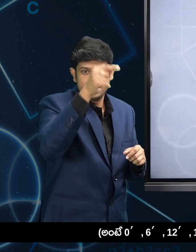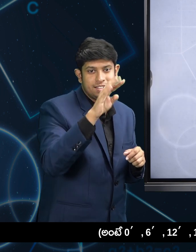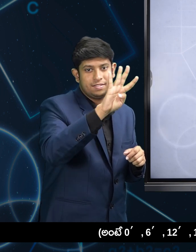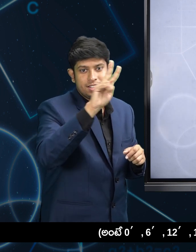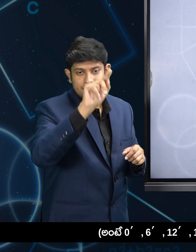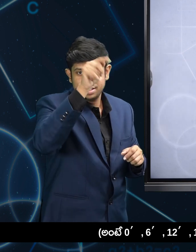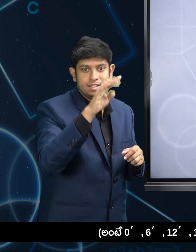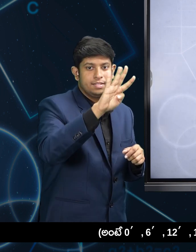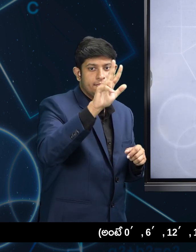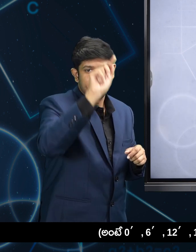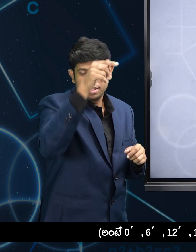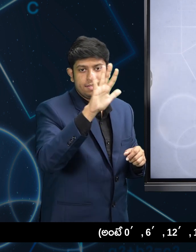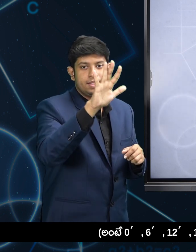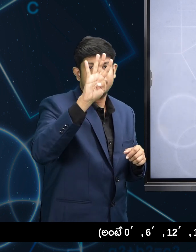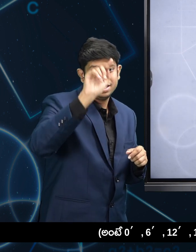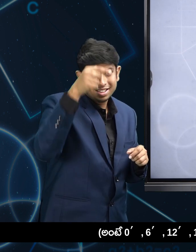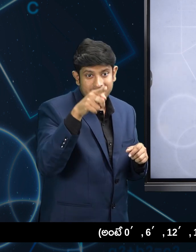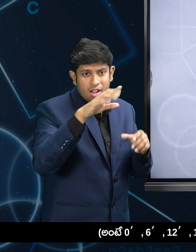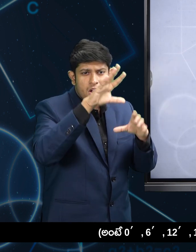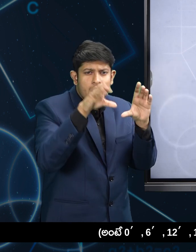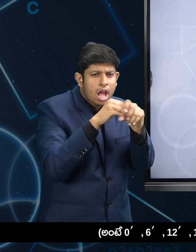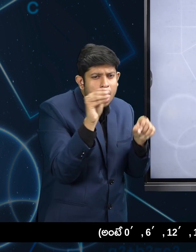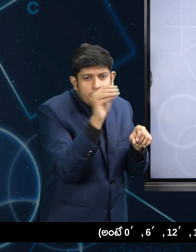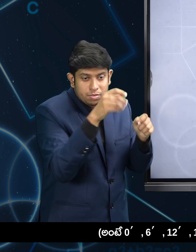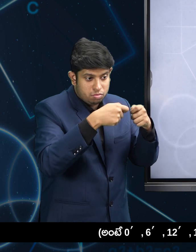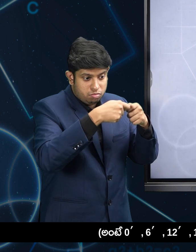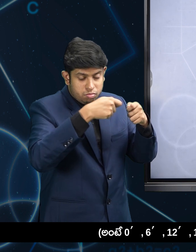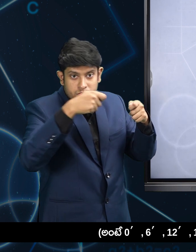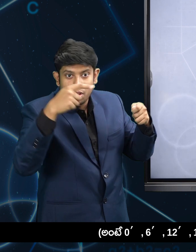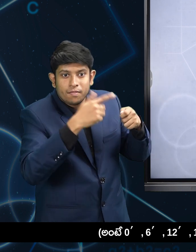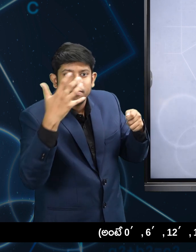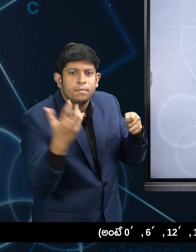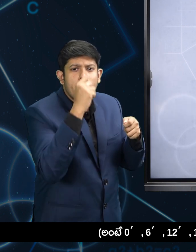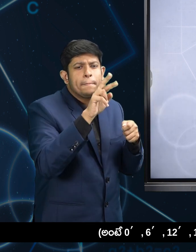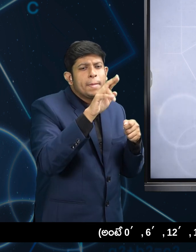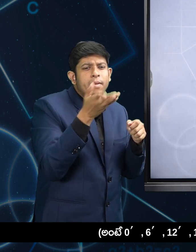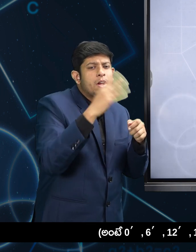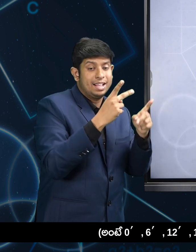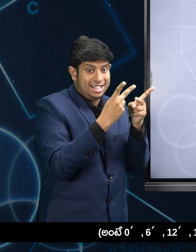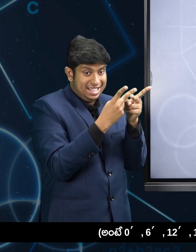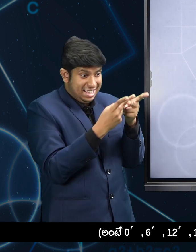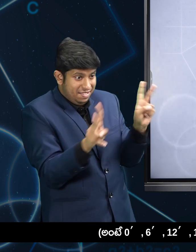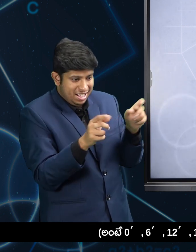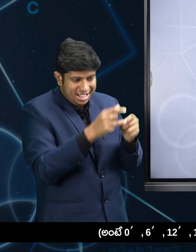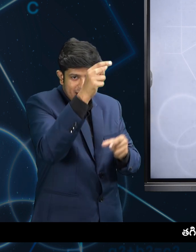24, 30, 36, 42, 48 మరియు 54 కాకుండా